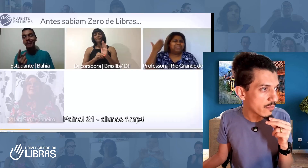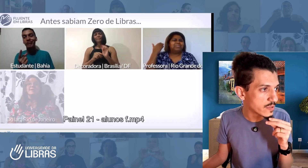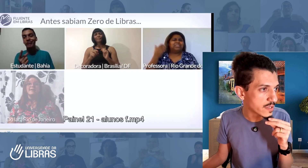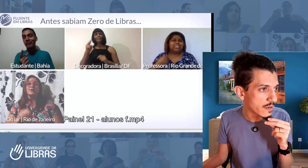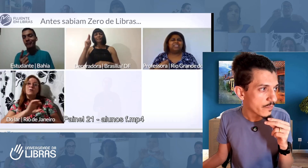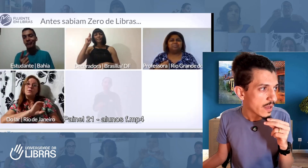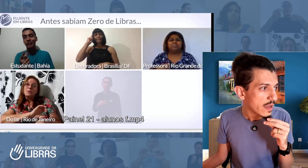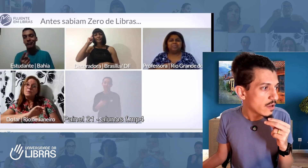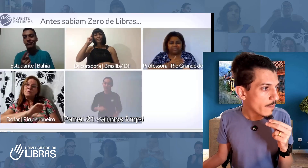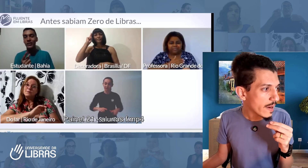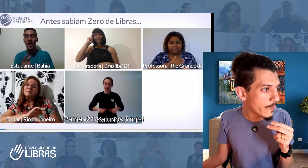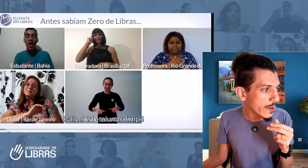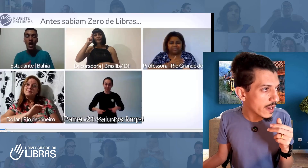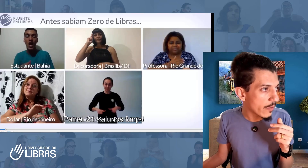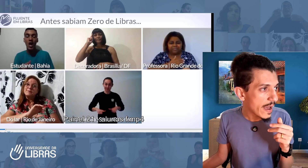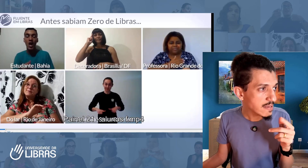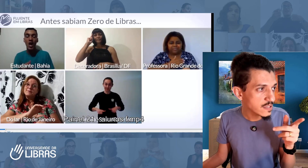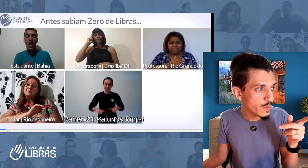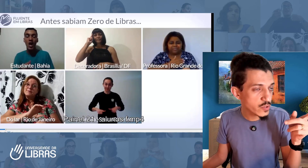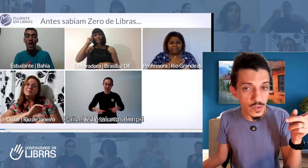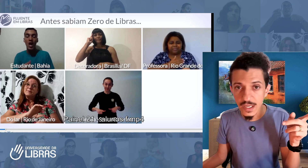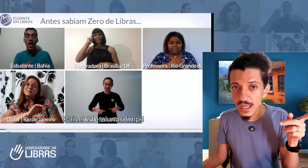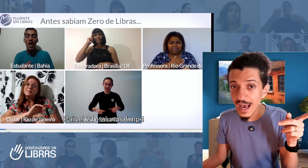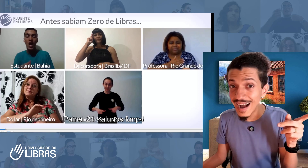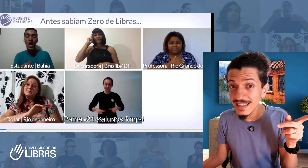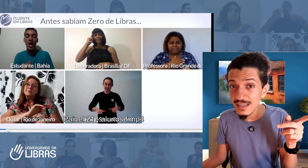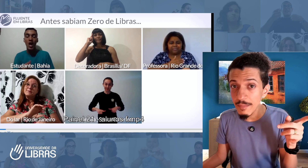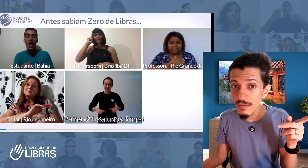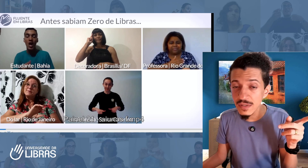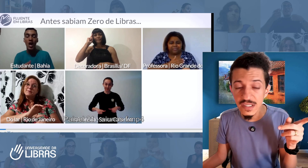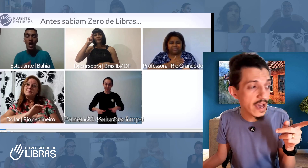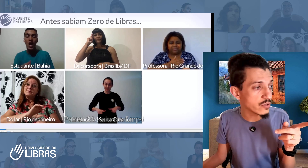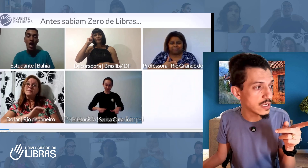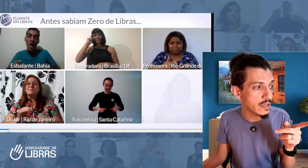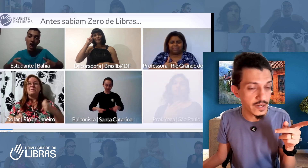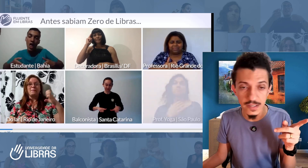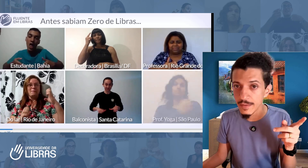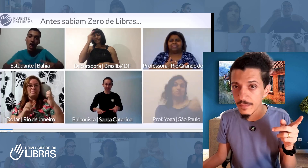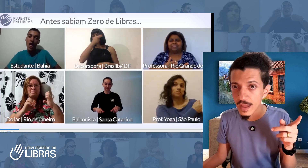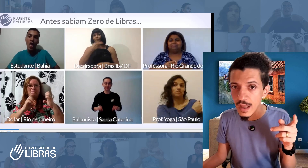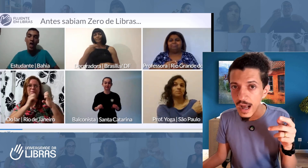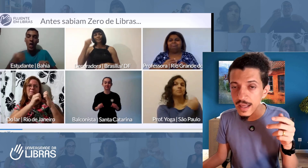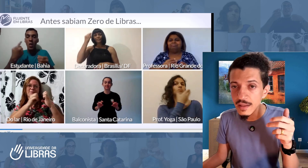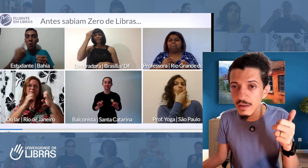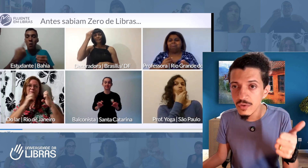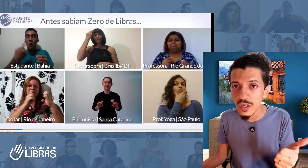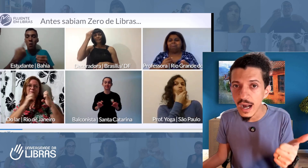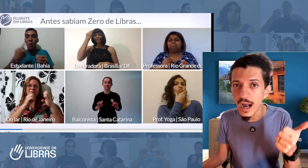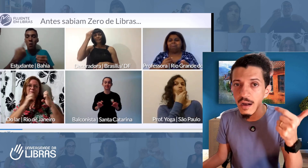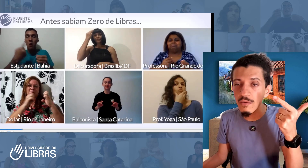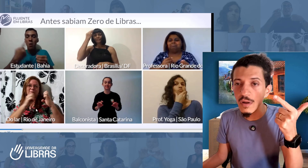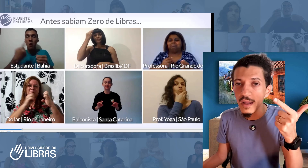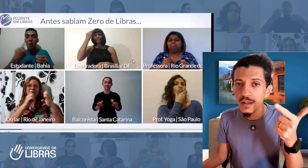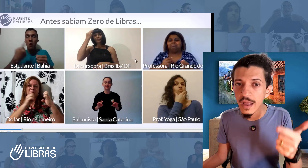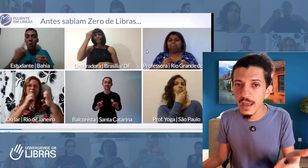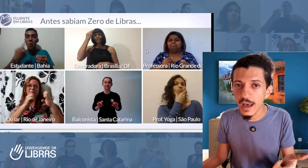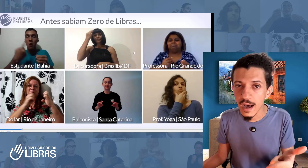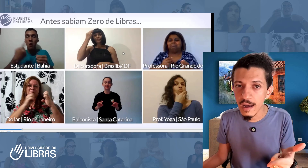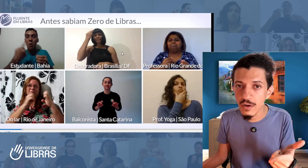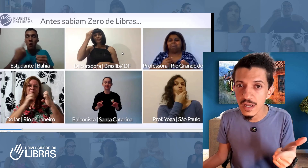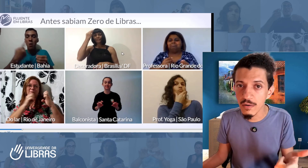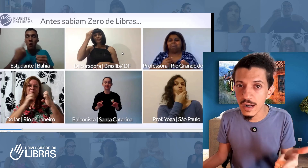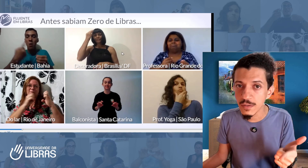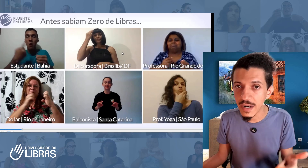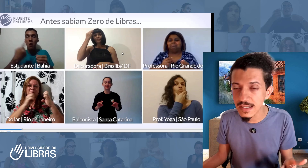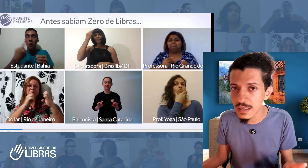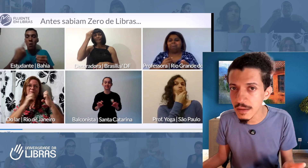a música. E não para por aí não, essas pessoas aqui antes sabiam 0 de Libras. Aqui tem o Tiago, tem a